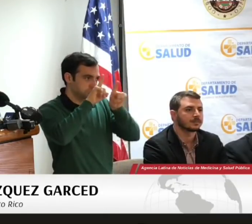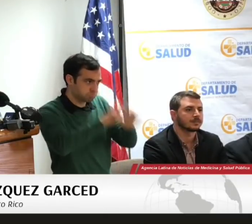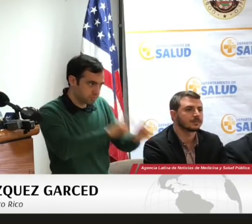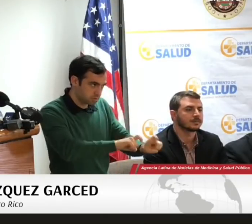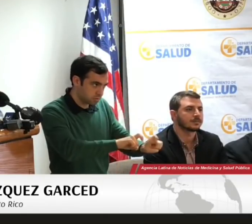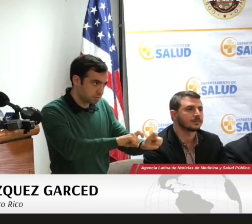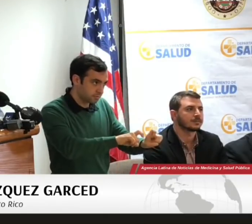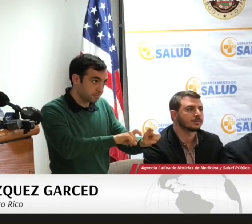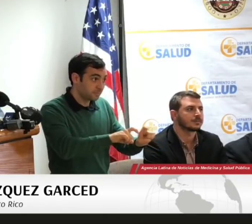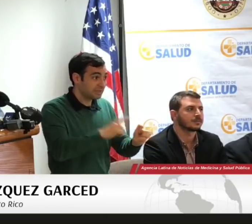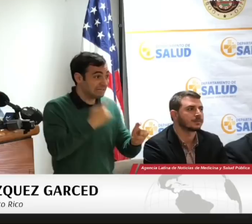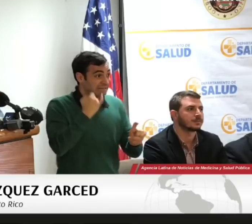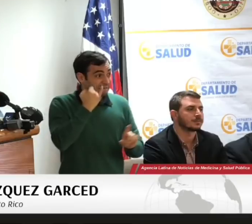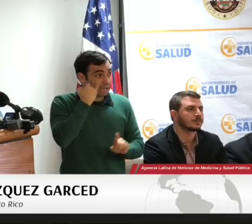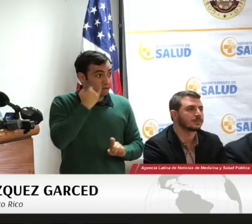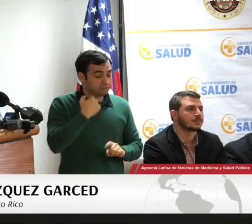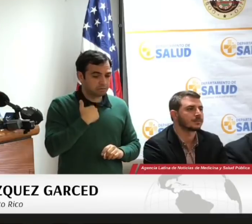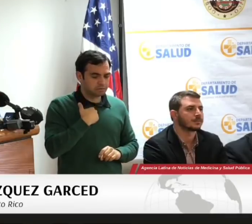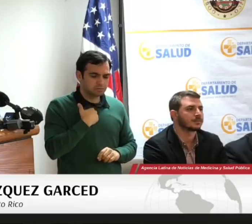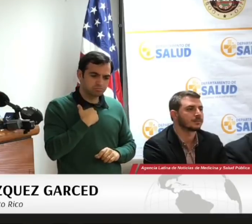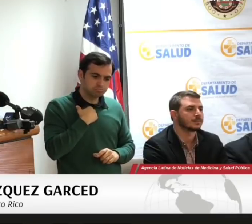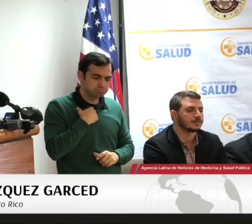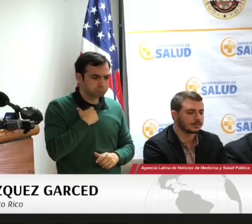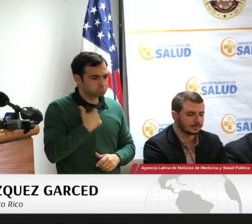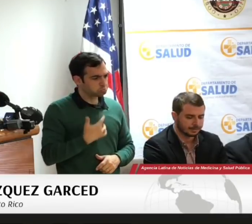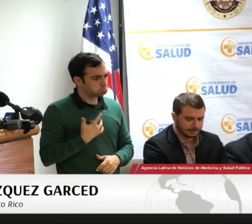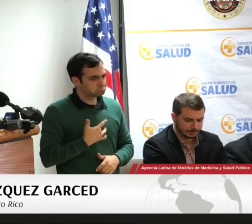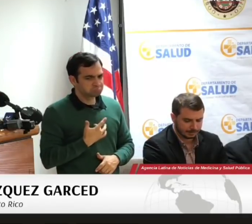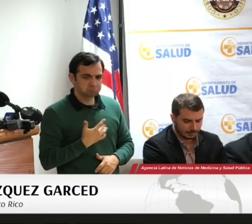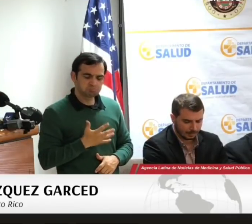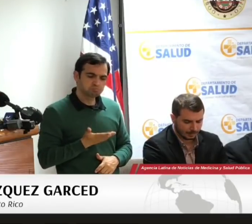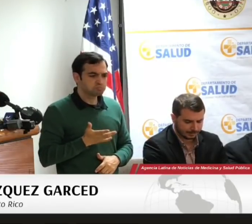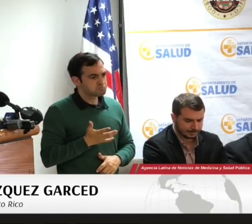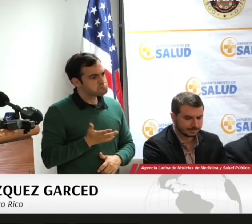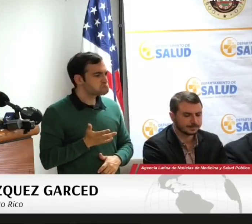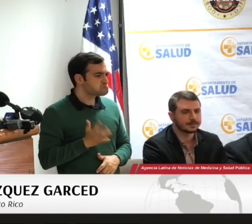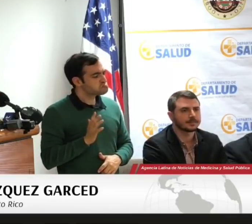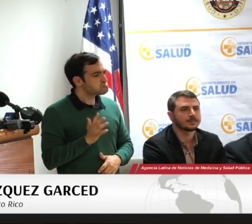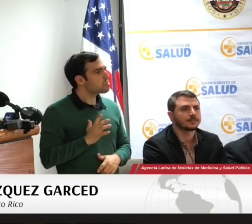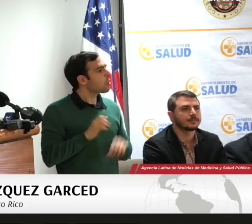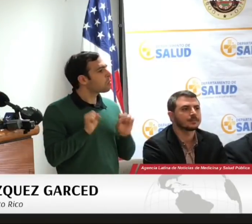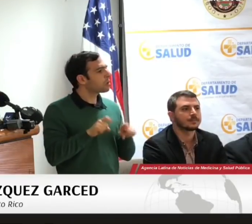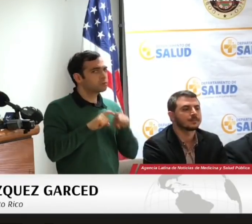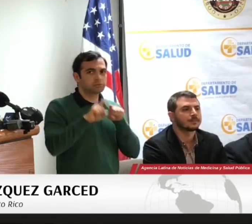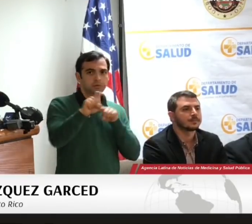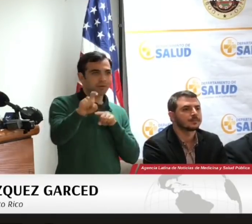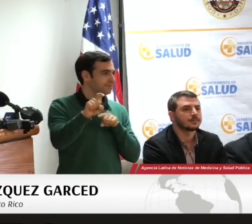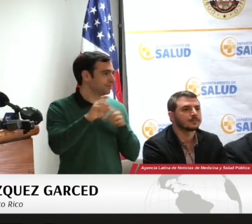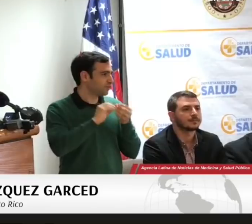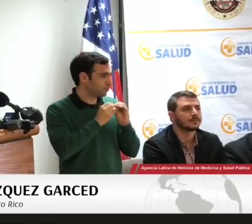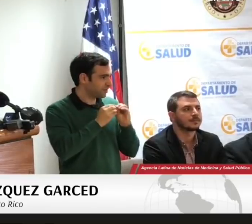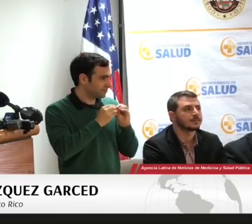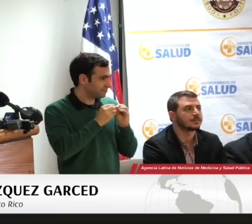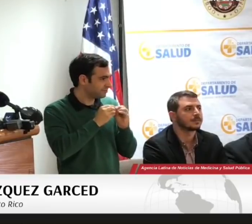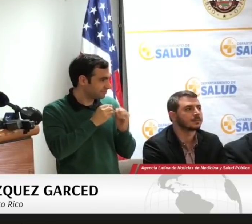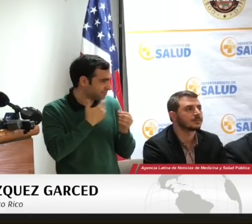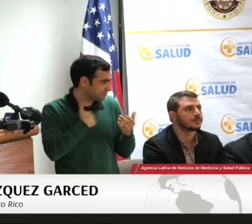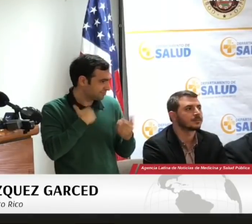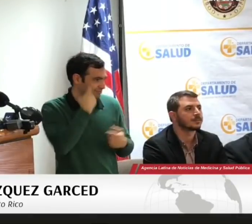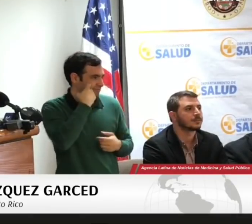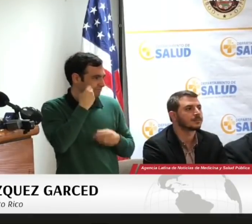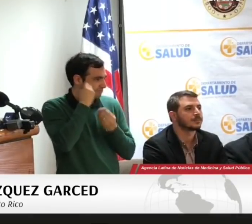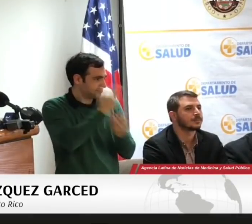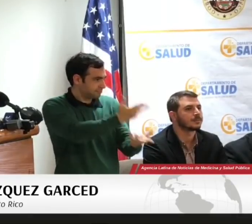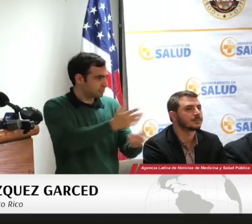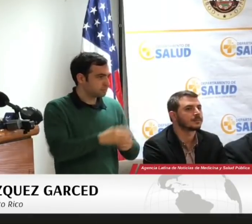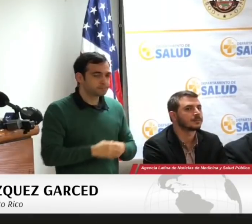tienen alguna duda con relación a su manera en cómo ellos se sienten en términos de salud, pueden llamar al teléfono que abrimos anteriormente y orientarse. CNN